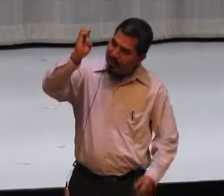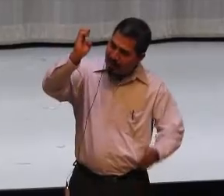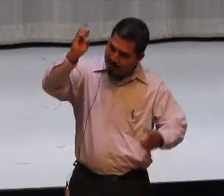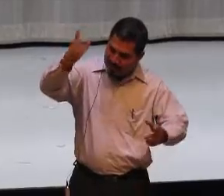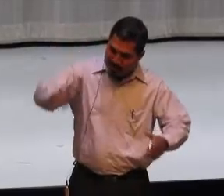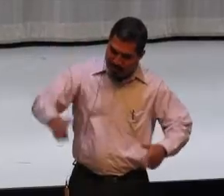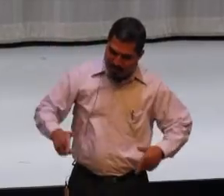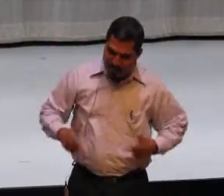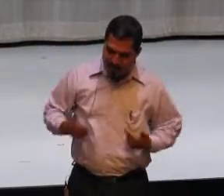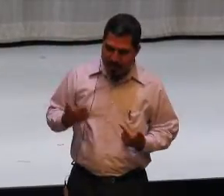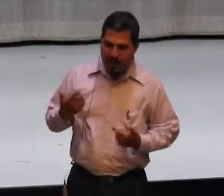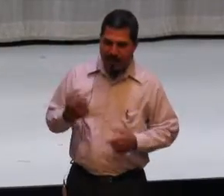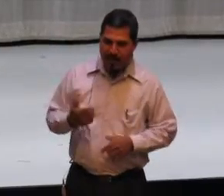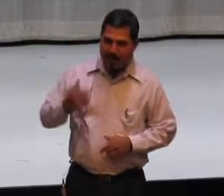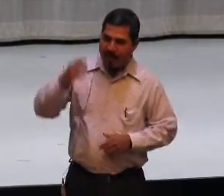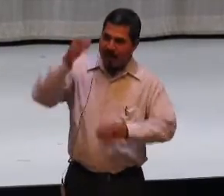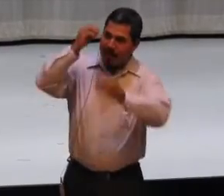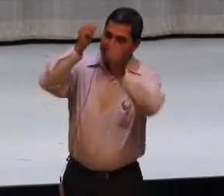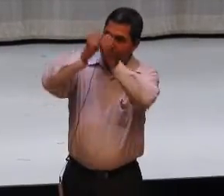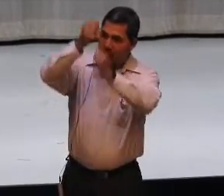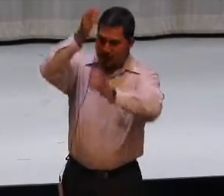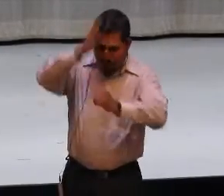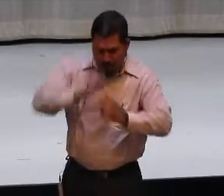Eternidad de la vida con Dios.